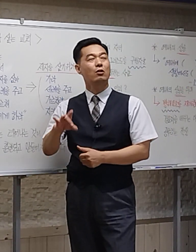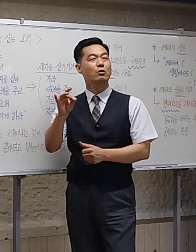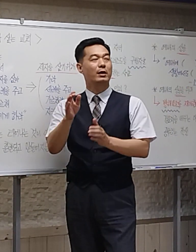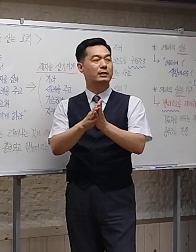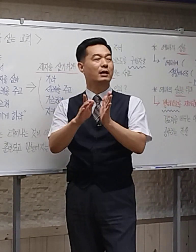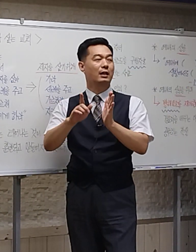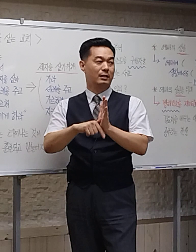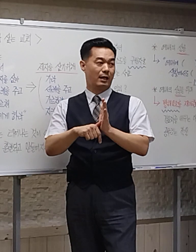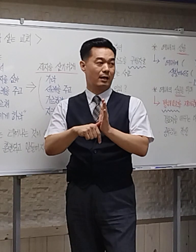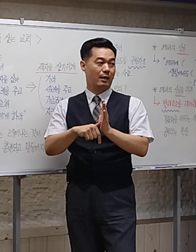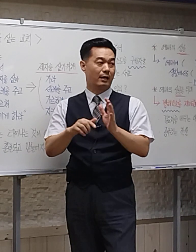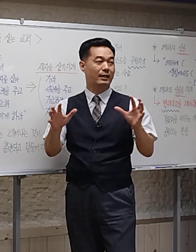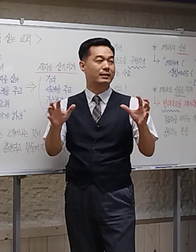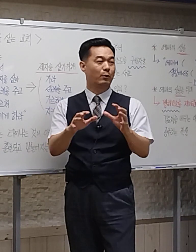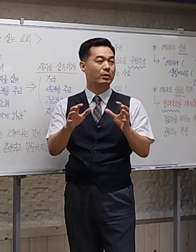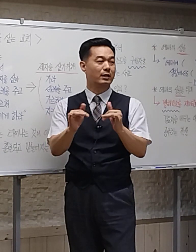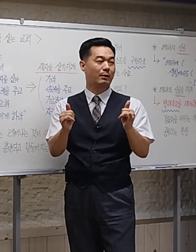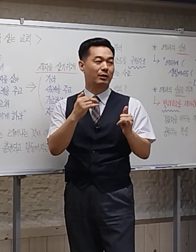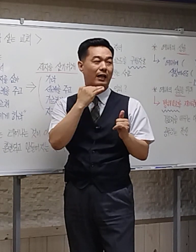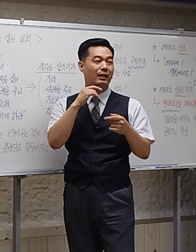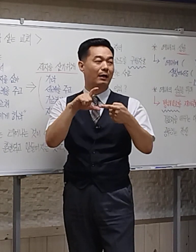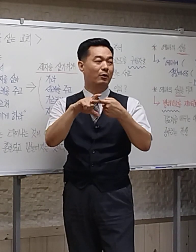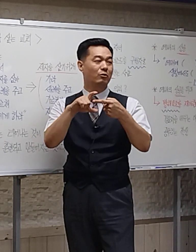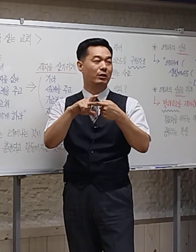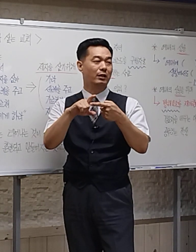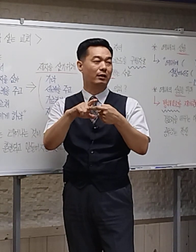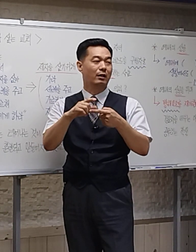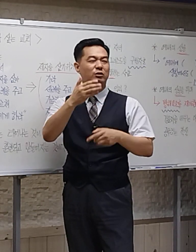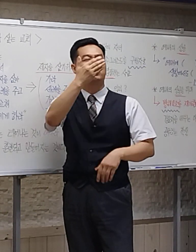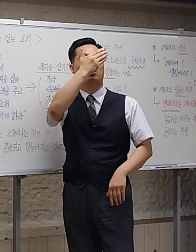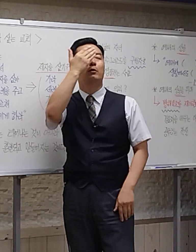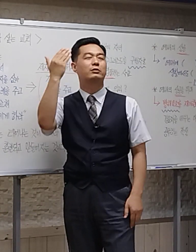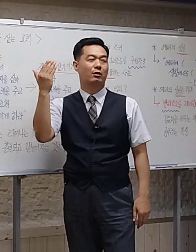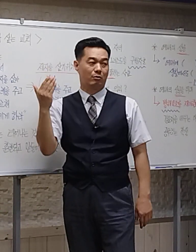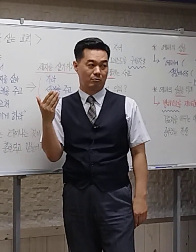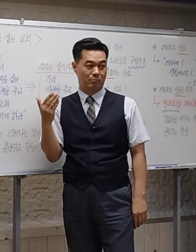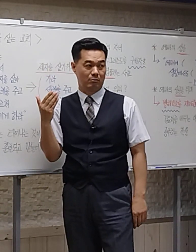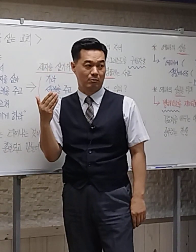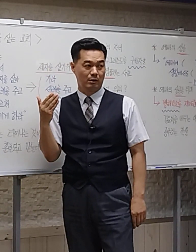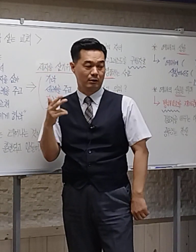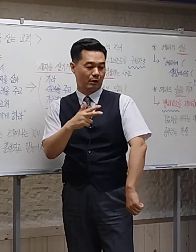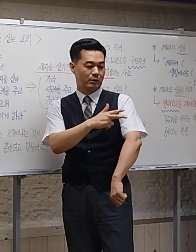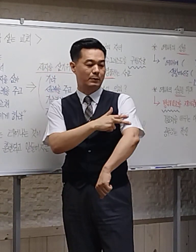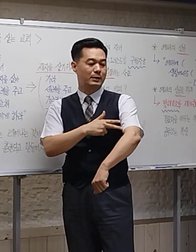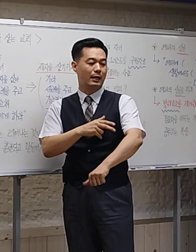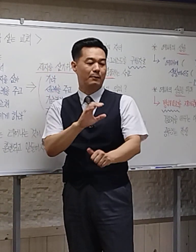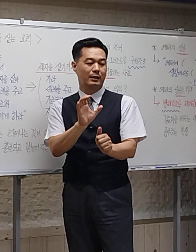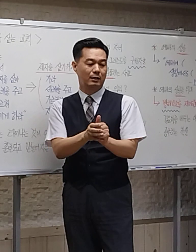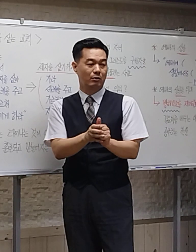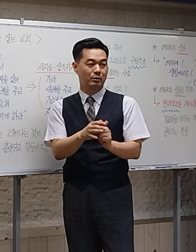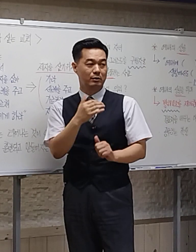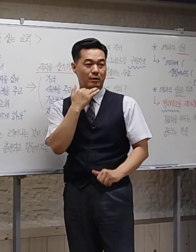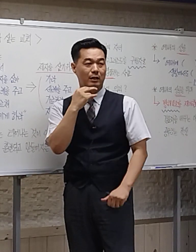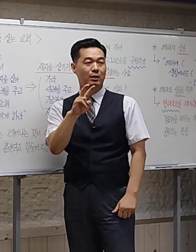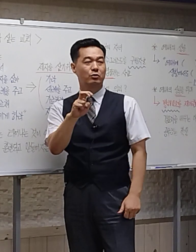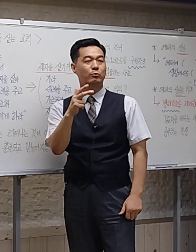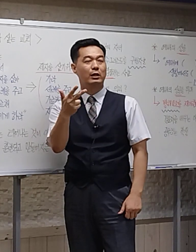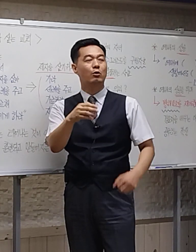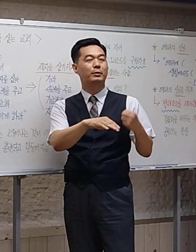처음에 시작할 때 같이 모인 사람들 나이가 평균이 좀 젊었어요. 그래서 집사 바뀌는 것을 27